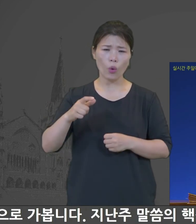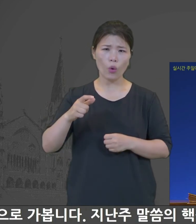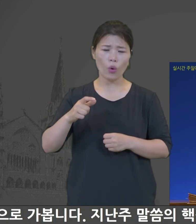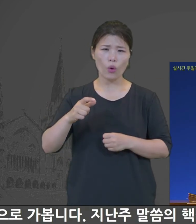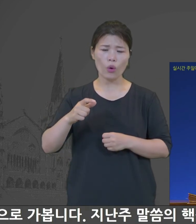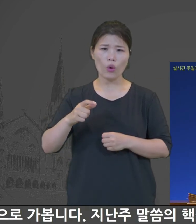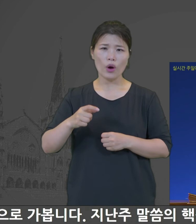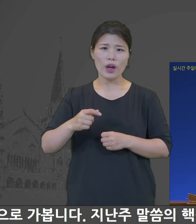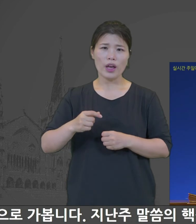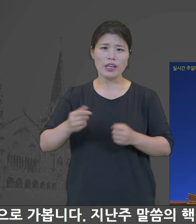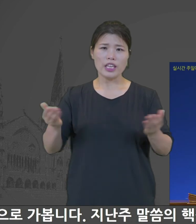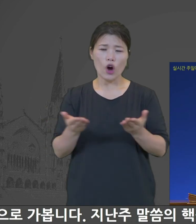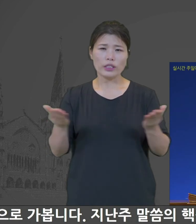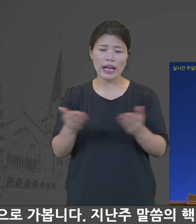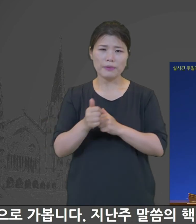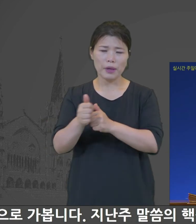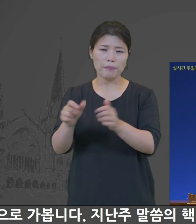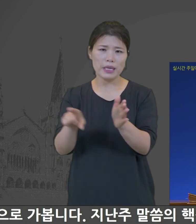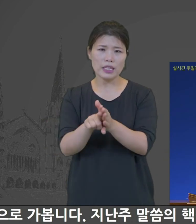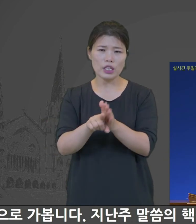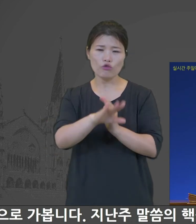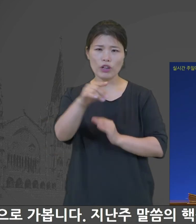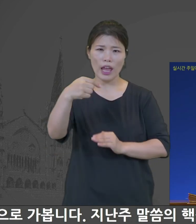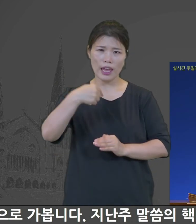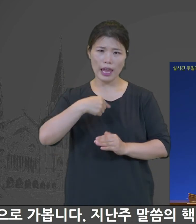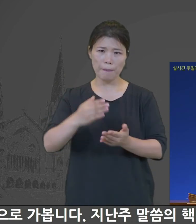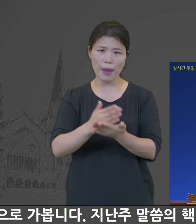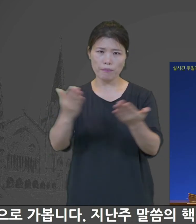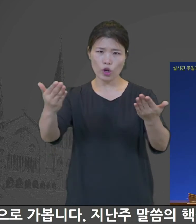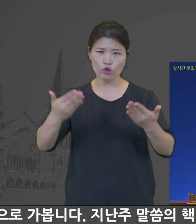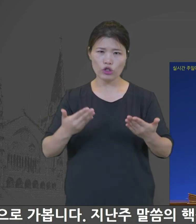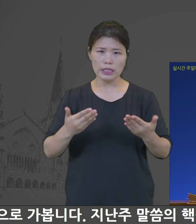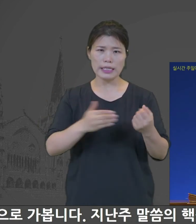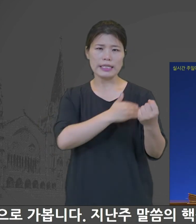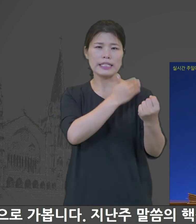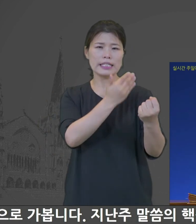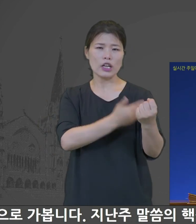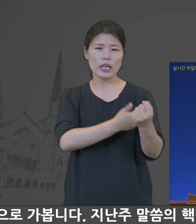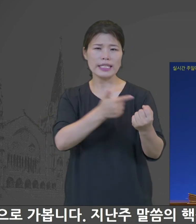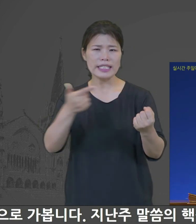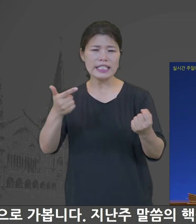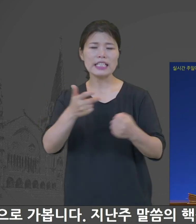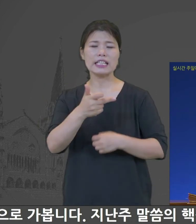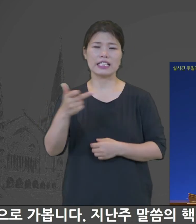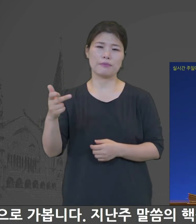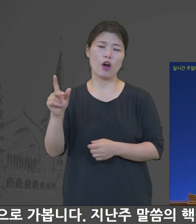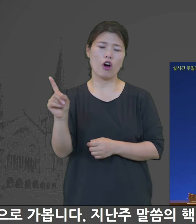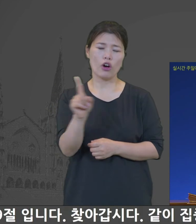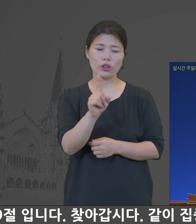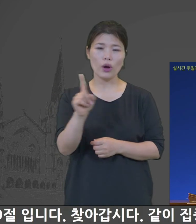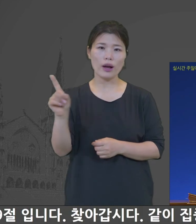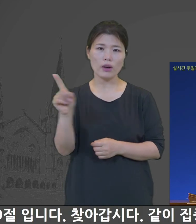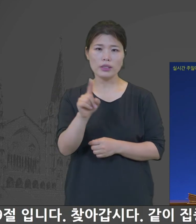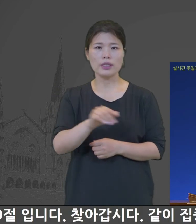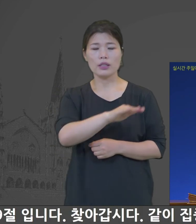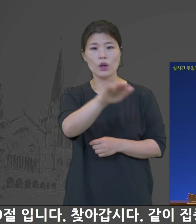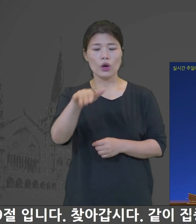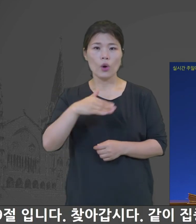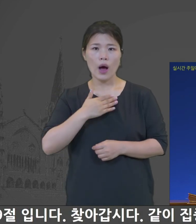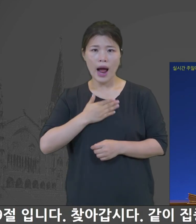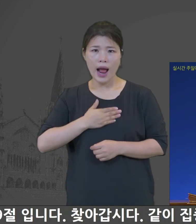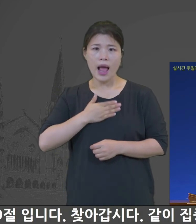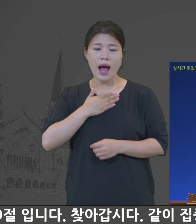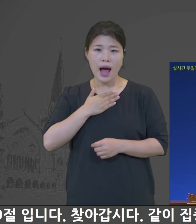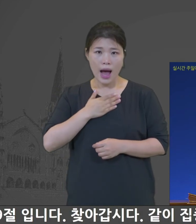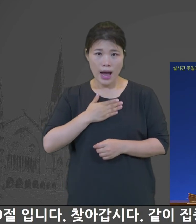따라 믿는 우리에게 베푸신 능력의 지극히 크심이 어떠한 것을 너희로 알게